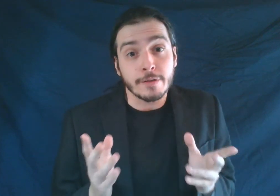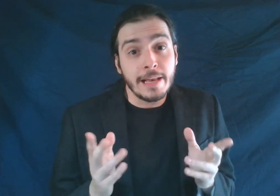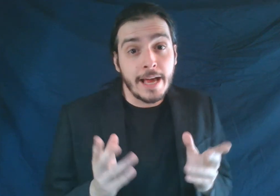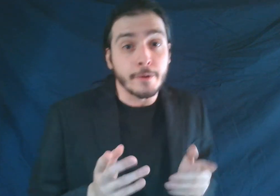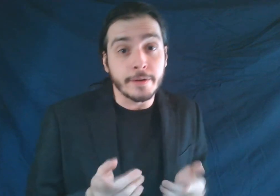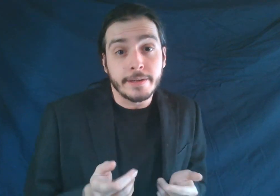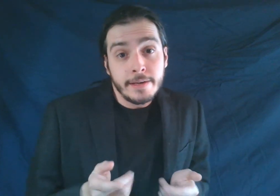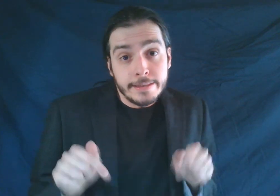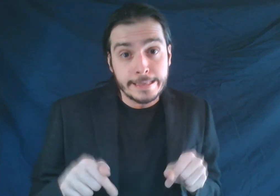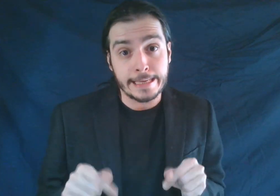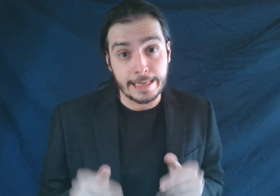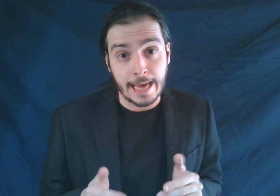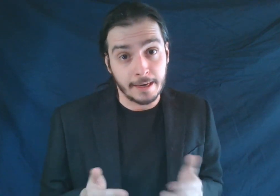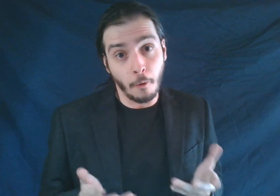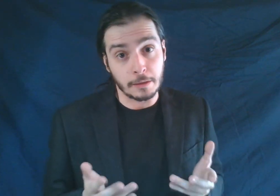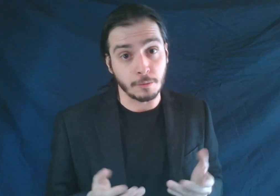Milano. Senza le Clark, oltretutto.